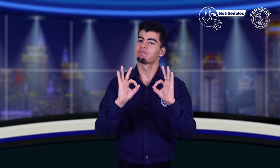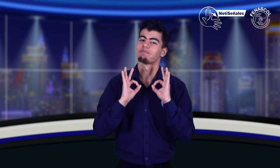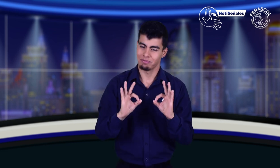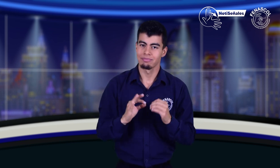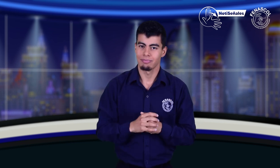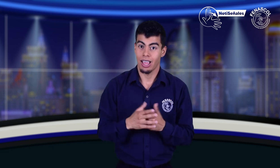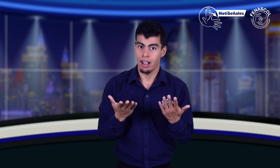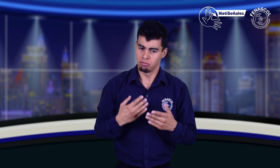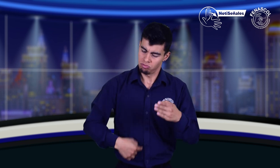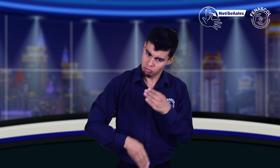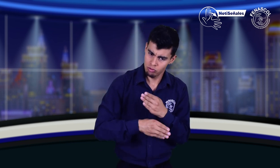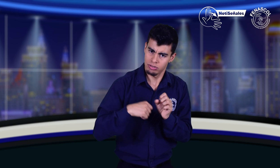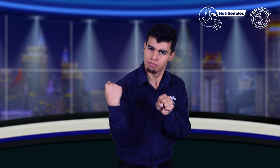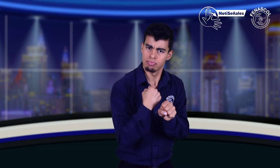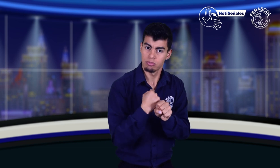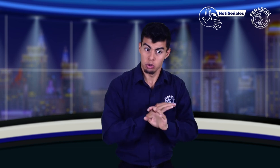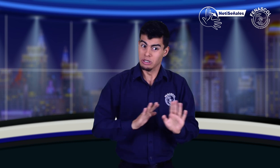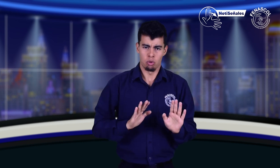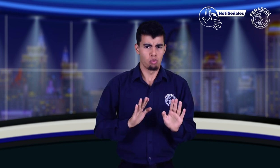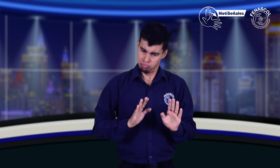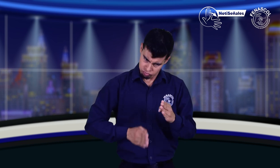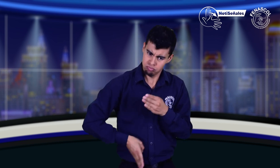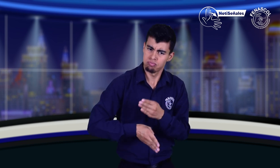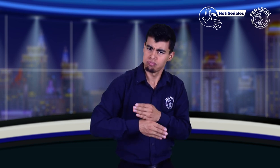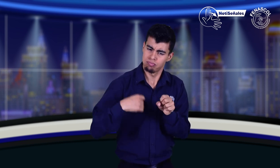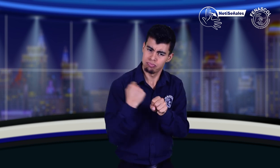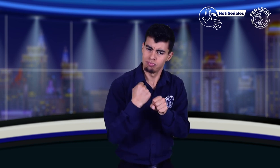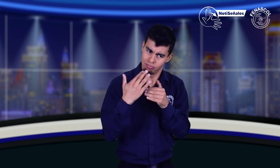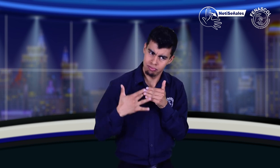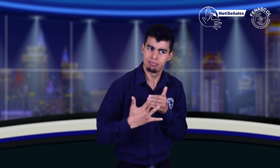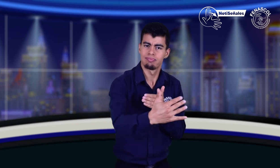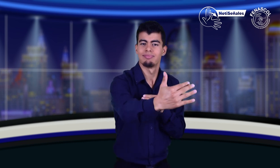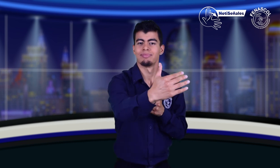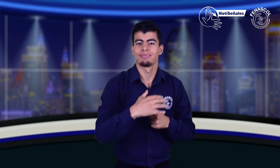de centro de relevo y Seguiremos haciéndolo por más tiempo